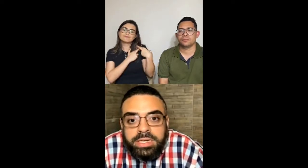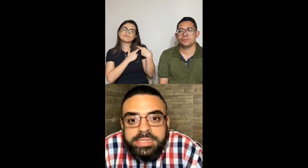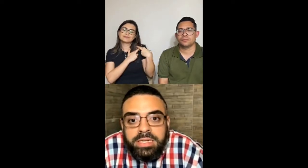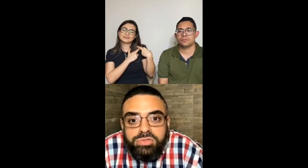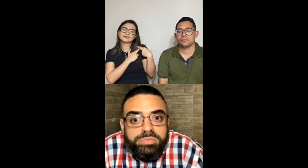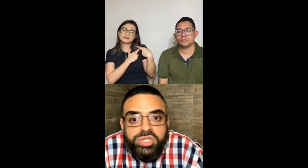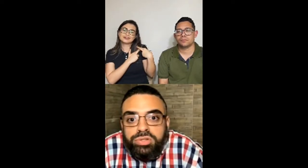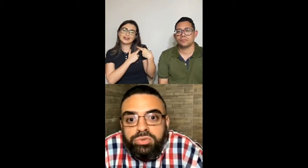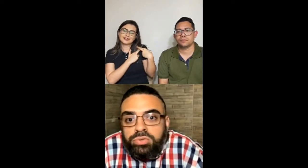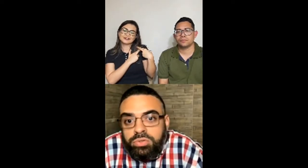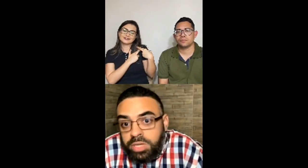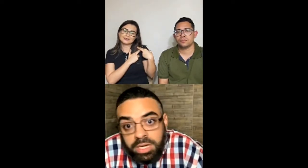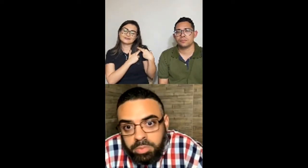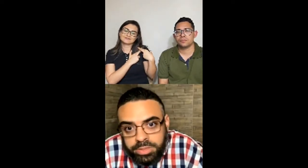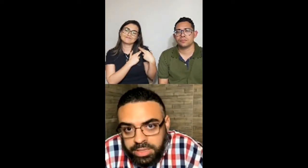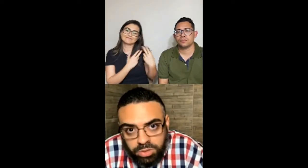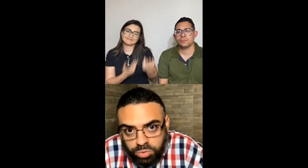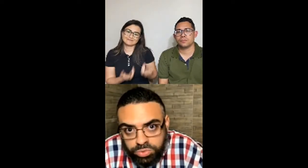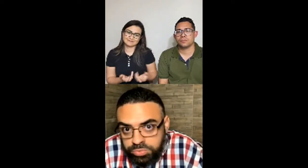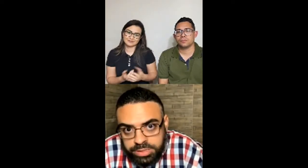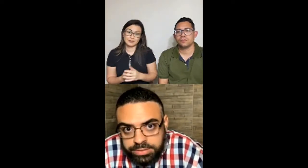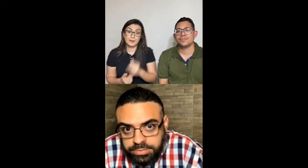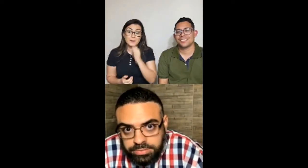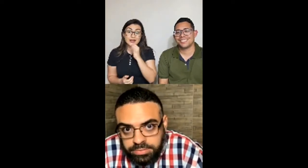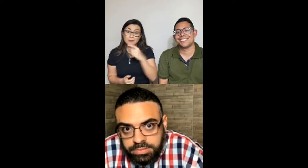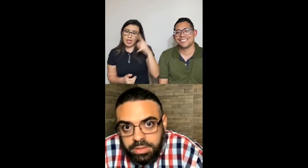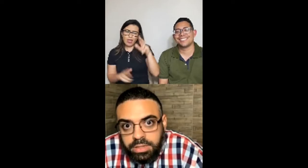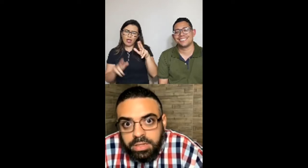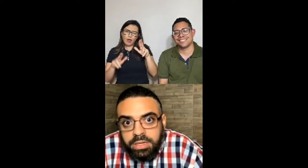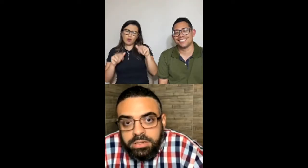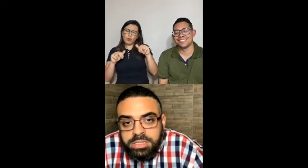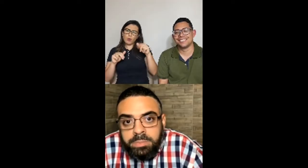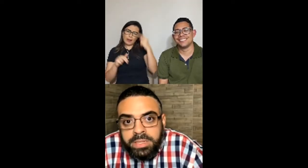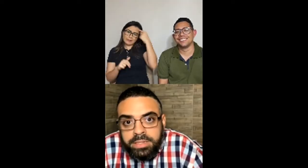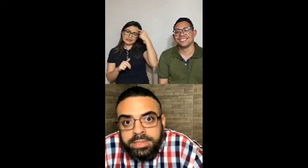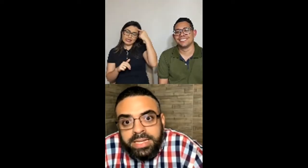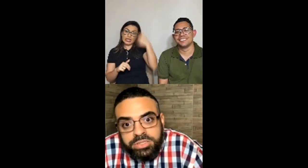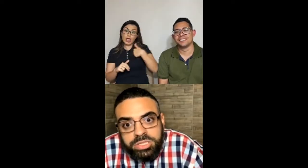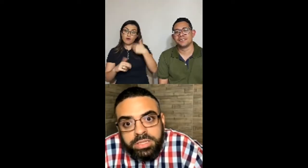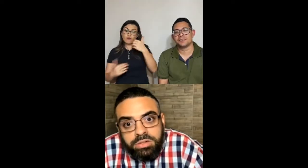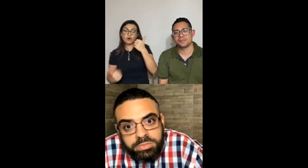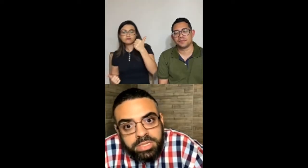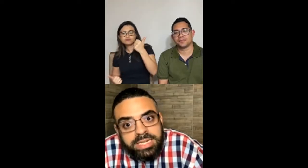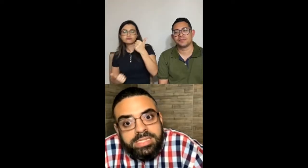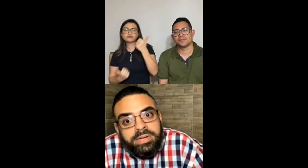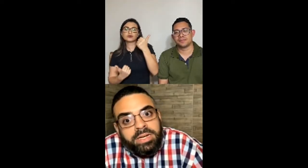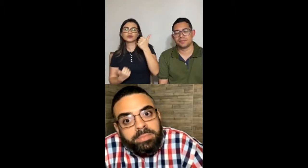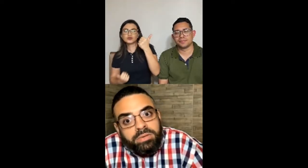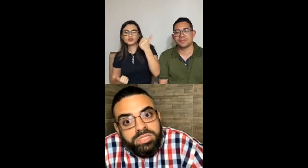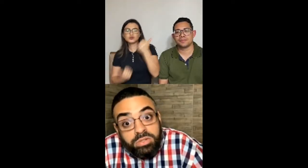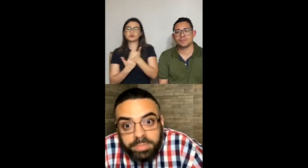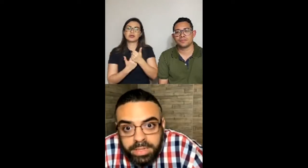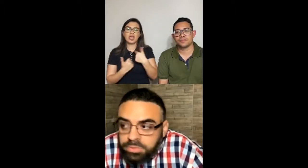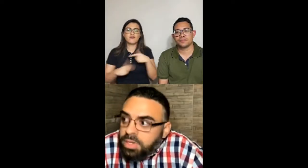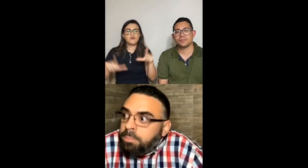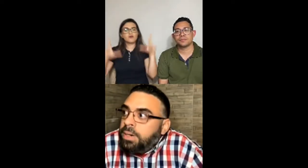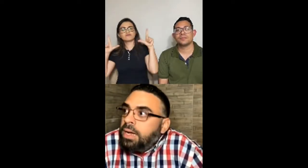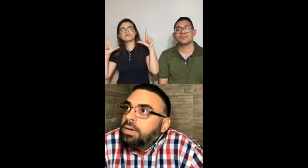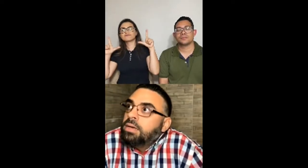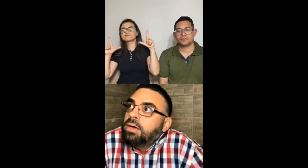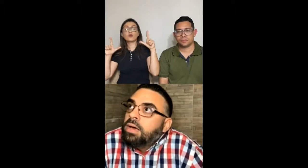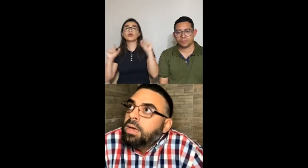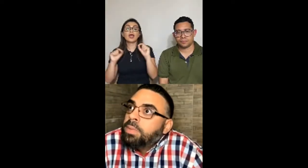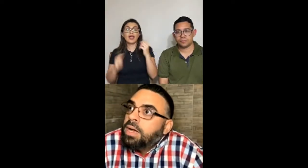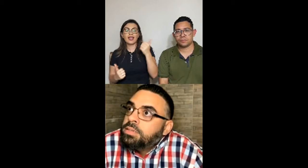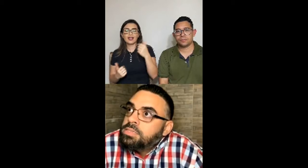daí que eu entendi que eu tinha uma responsabilidade. Então eu nunca quis ser o substituto do William Bonner na Globo, nunca.